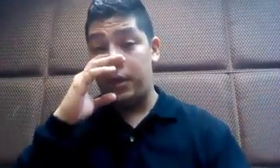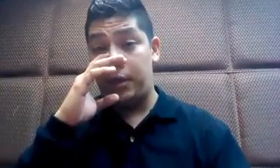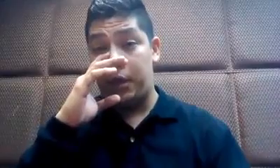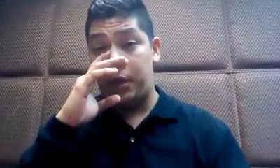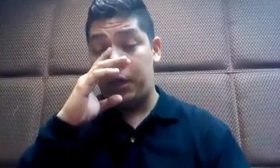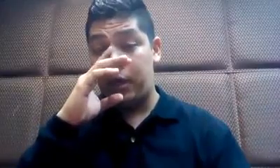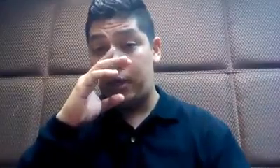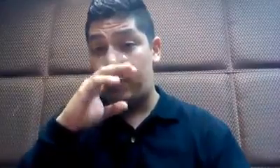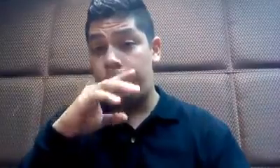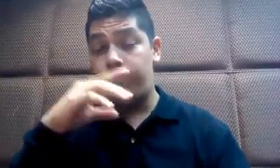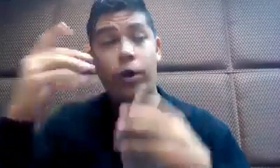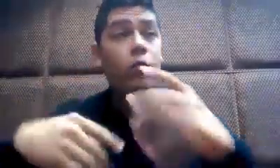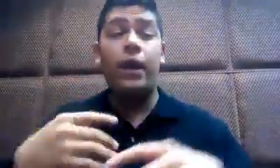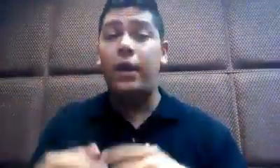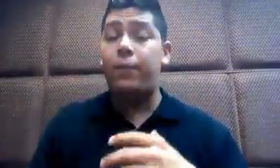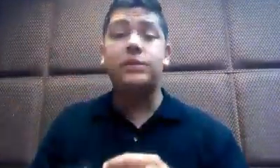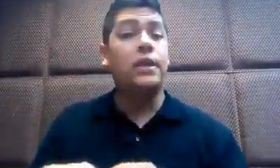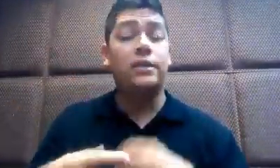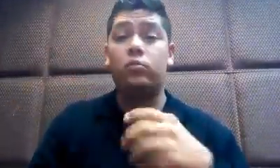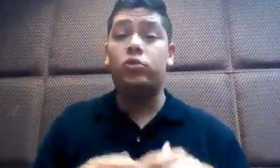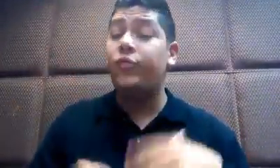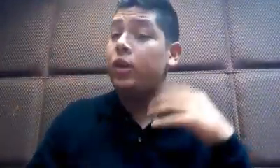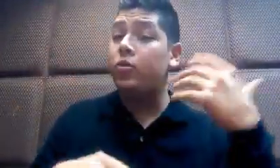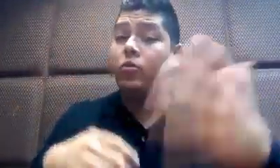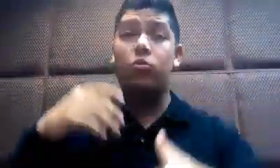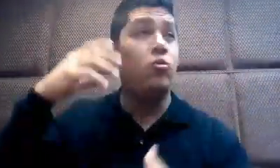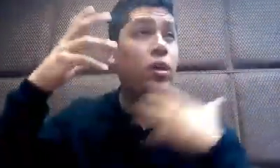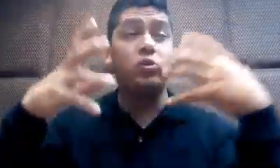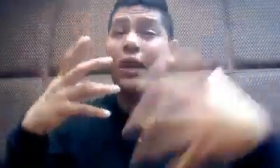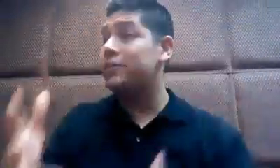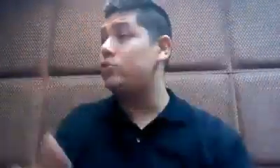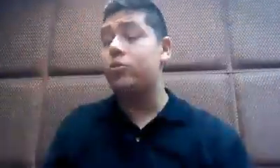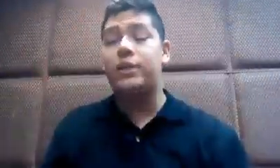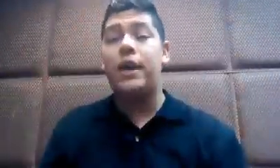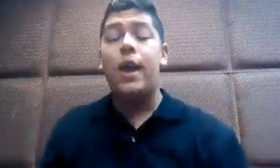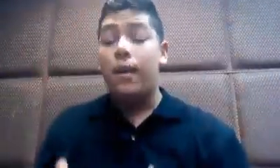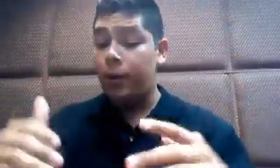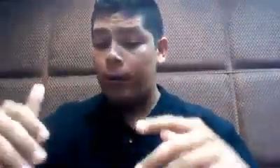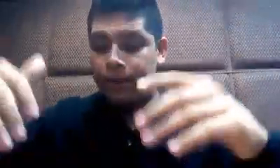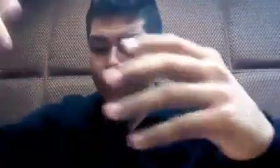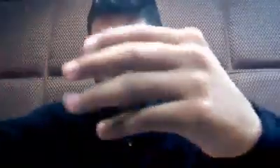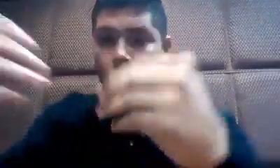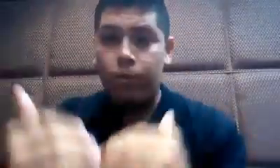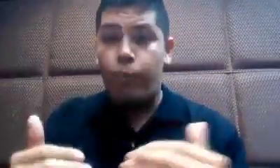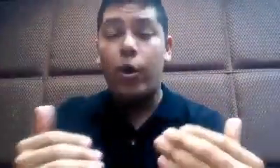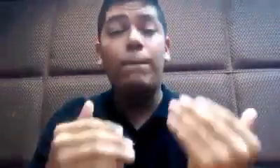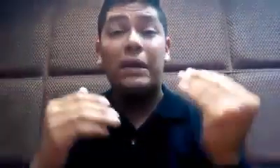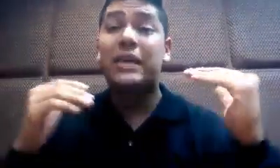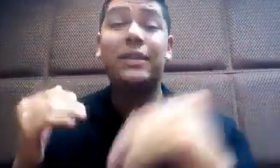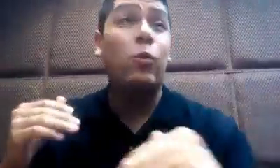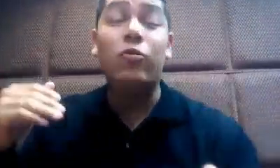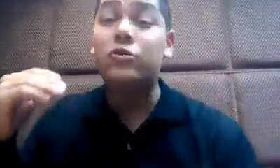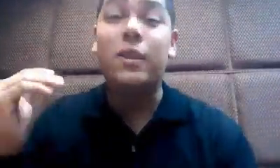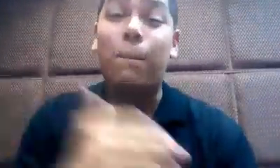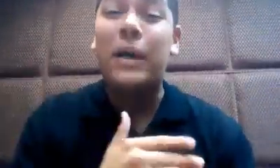que puede llover, puede estar haciendo mucho frío, el solazo, lo que sea. Pero bueno, pueden pasar, cuando se te pasan